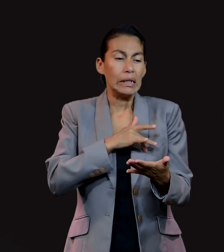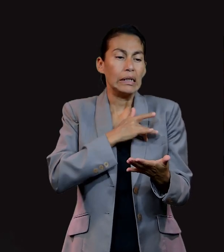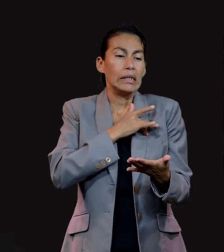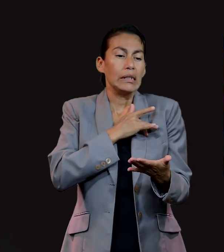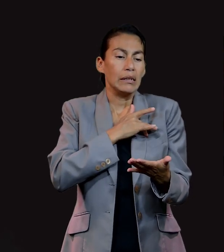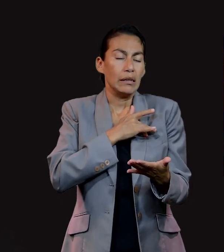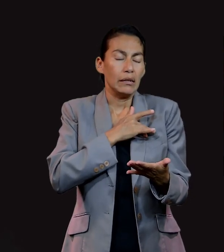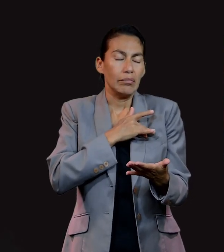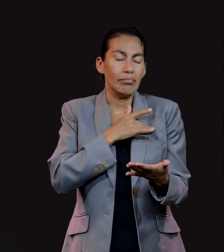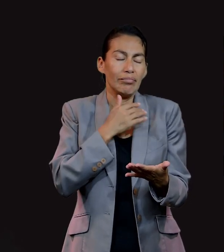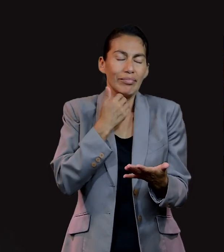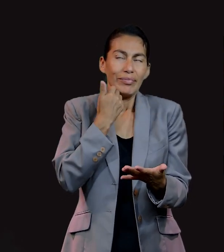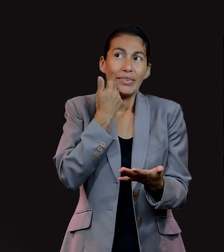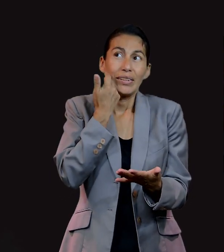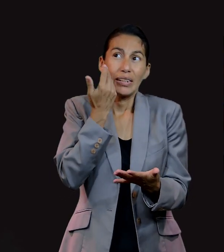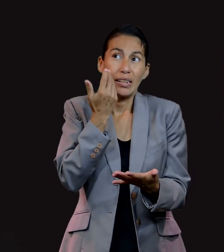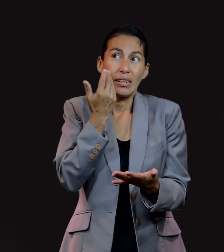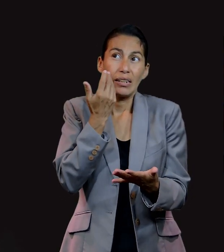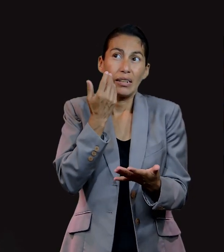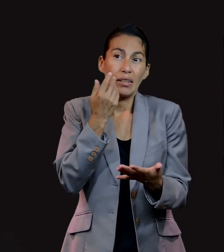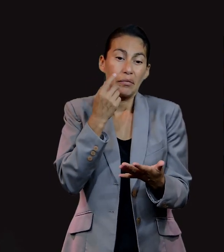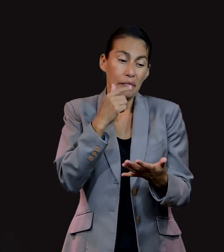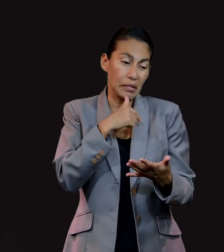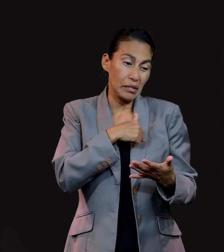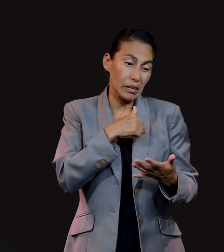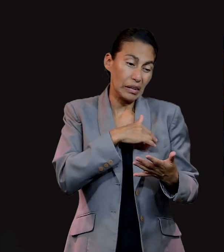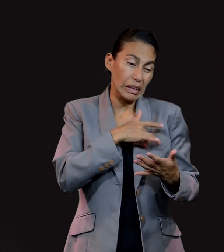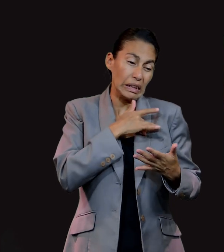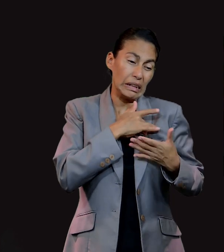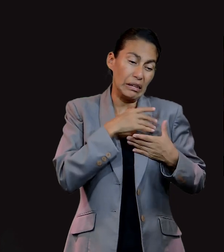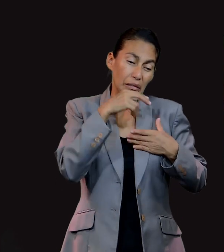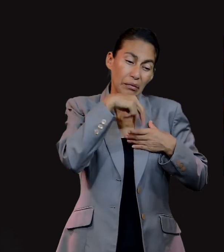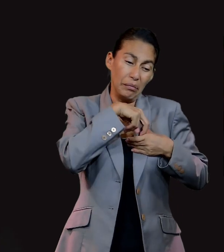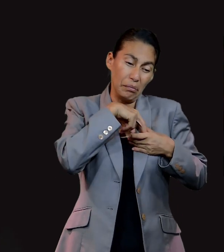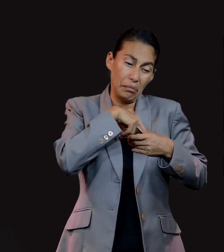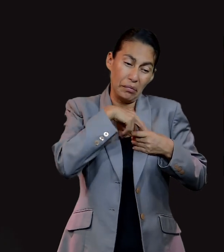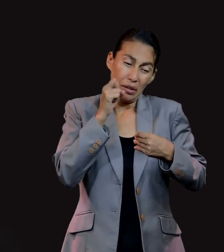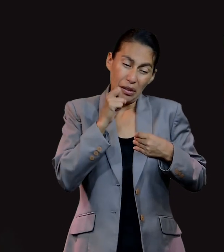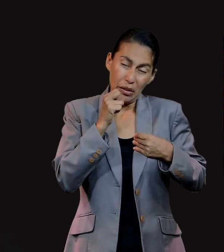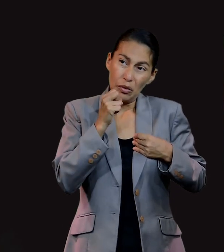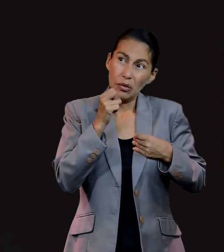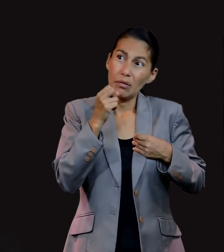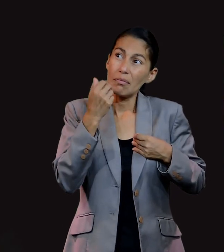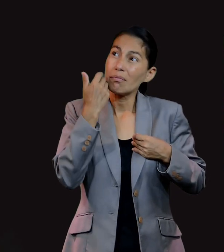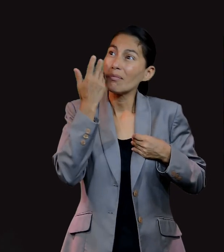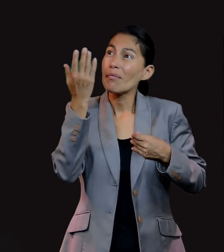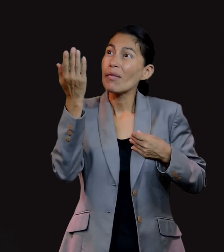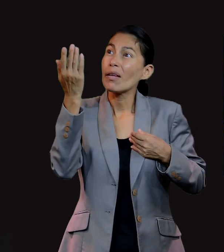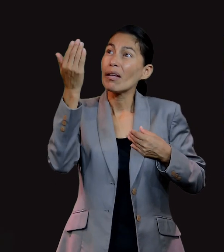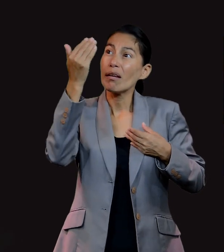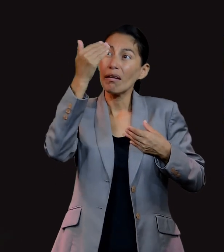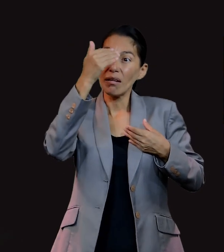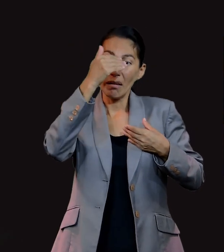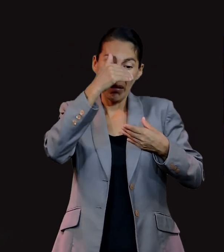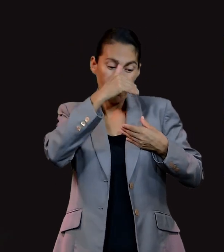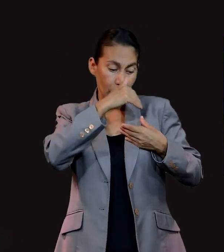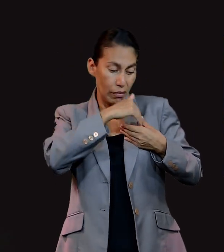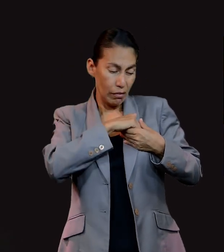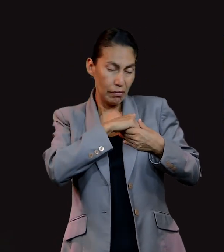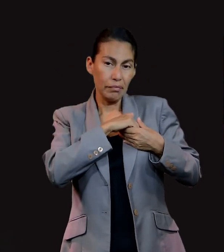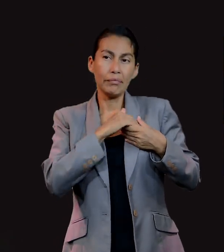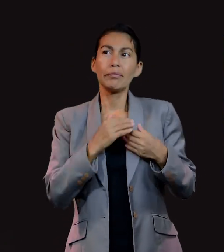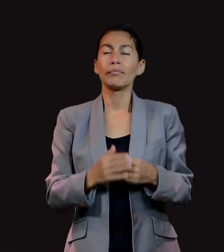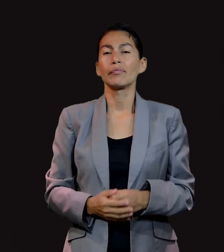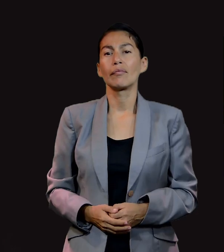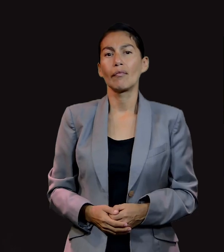pero sentí en mi corazón la necesidad de llenar un vacío que tenía en mi corazón. Esto es